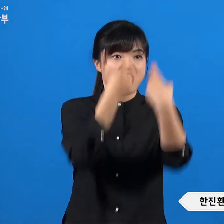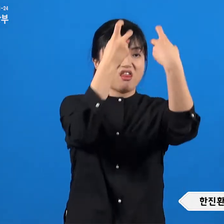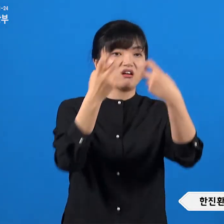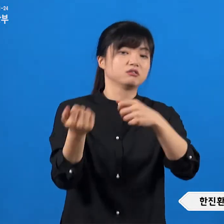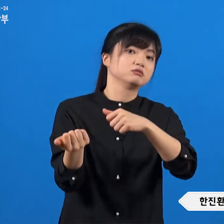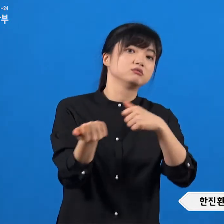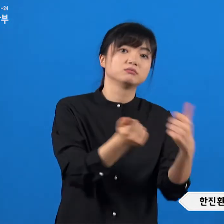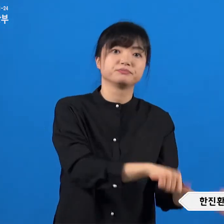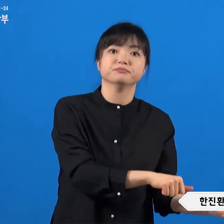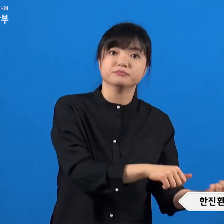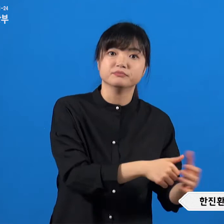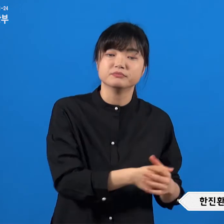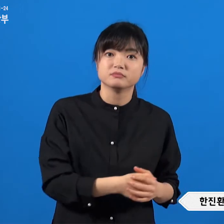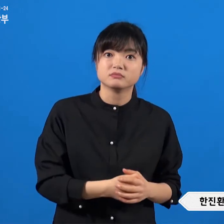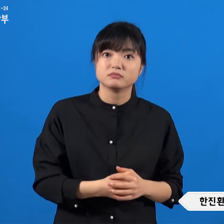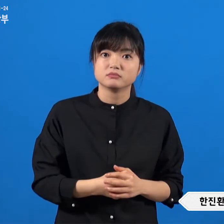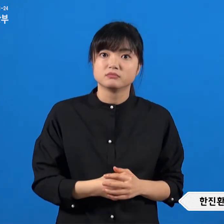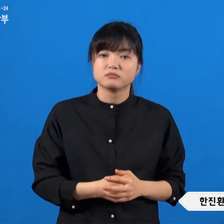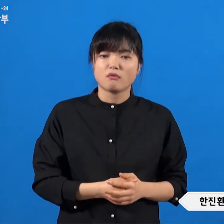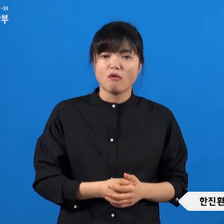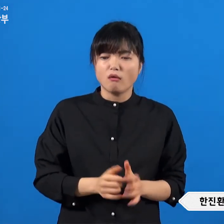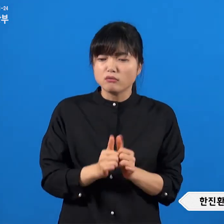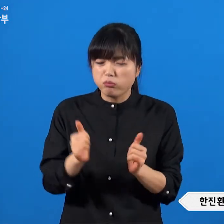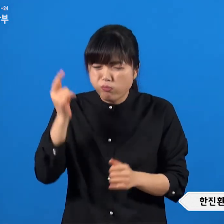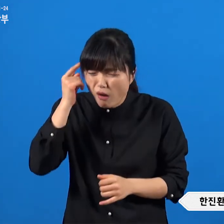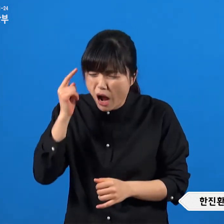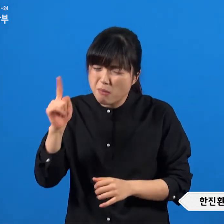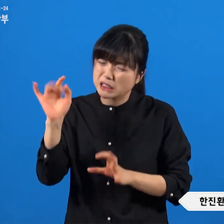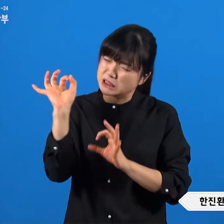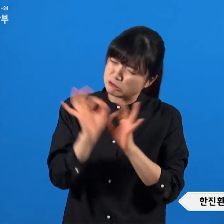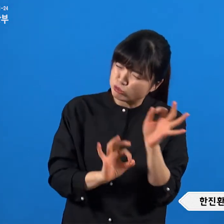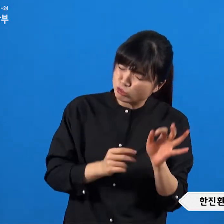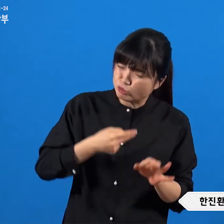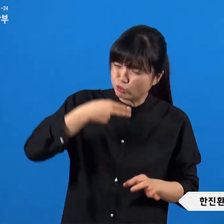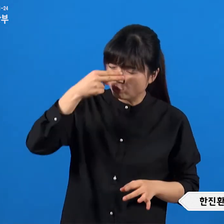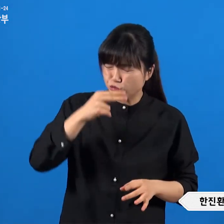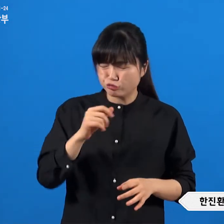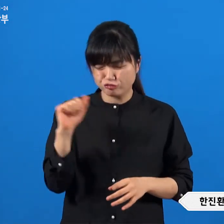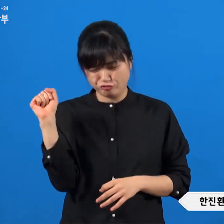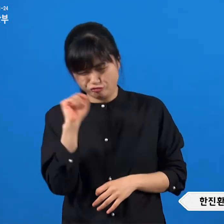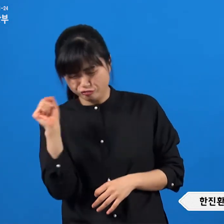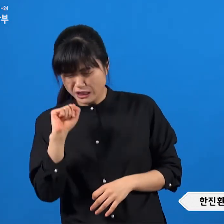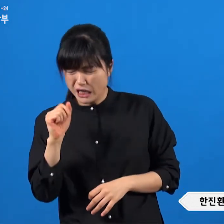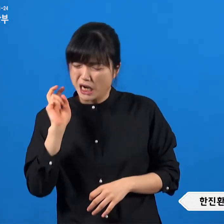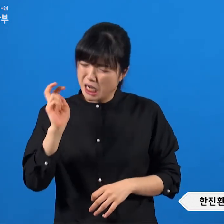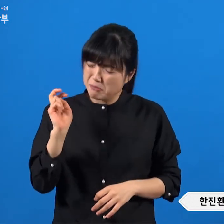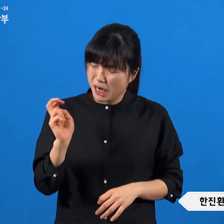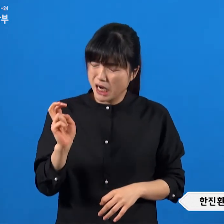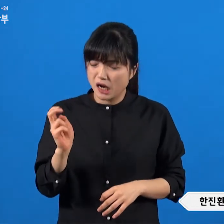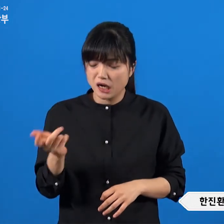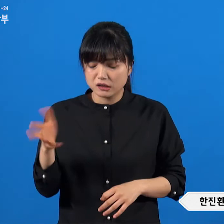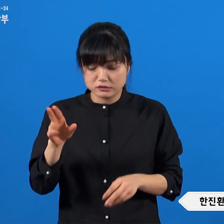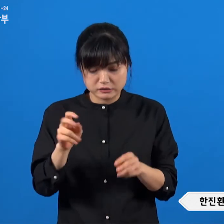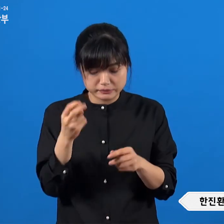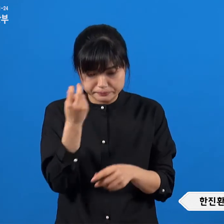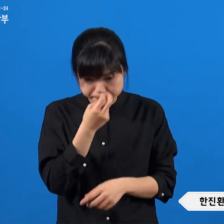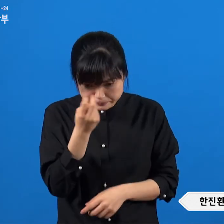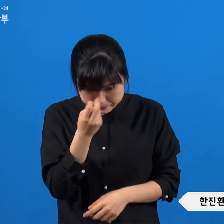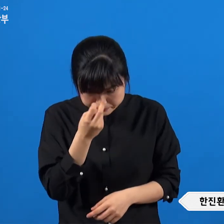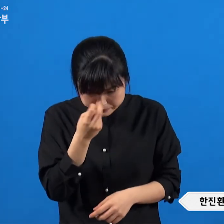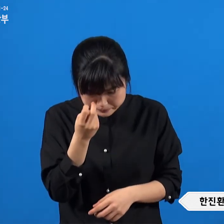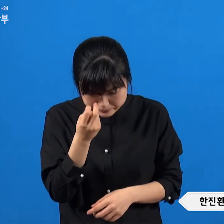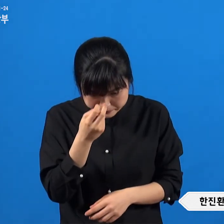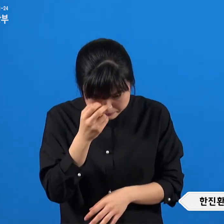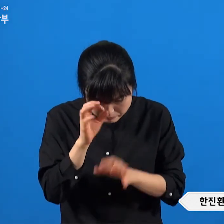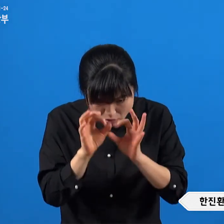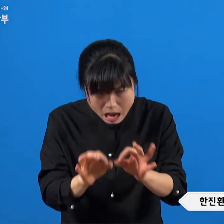말았습니다. 사람들은 그가 실수로 음주운전을 해서 그렇게 된 줄 알았습니다. 그런데 경찰 조사